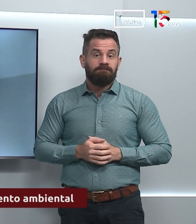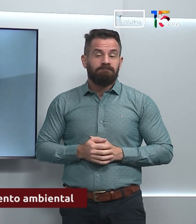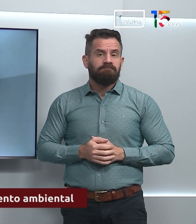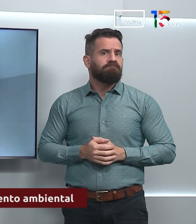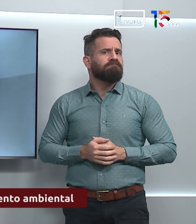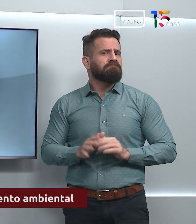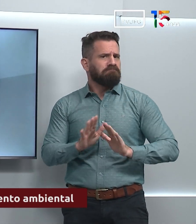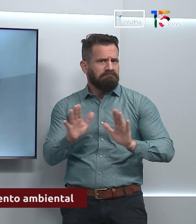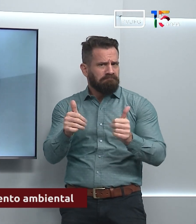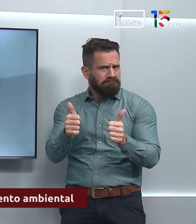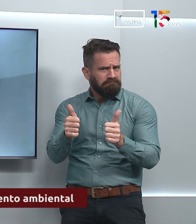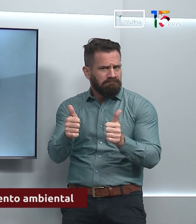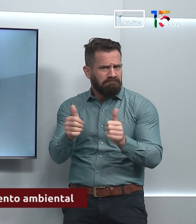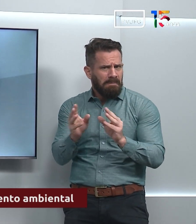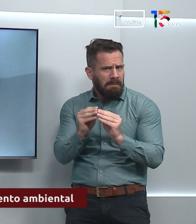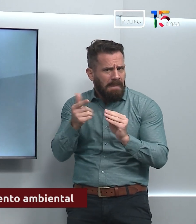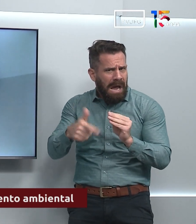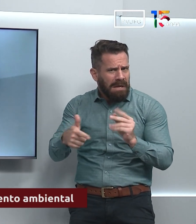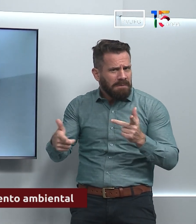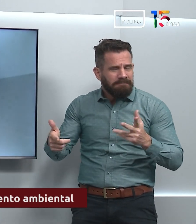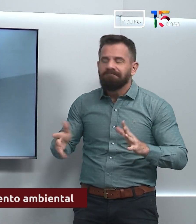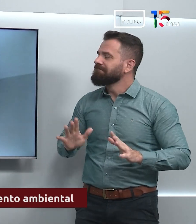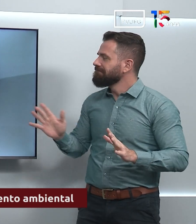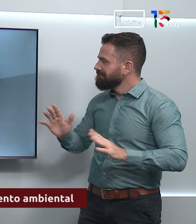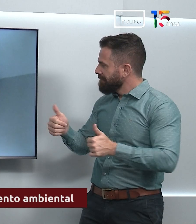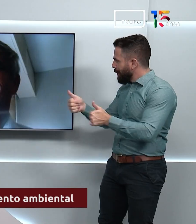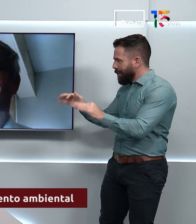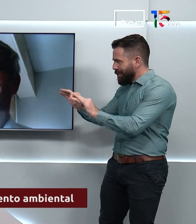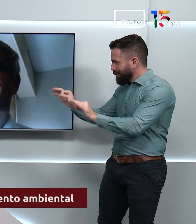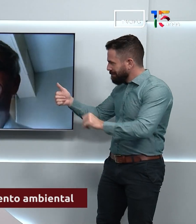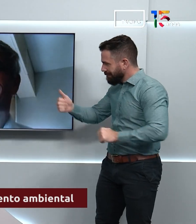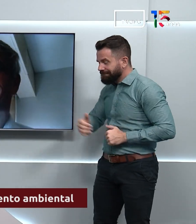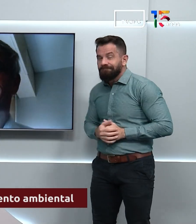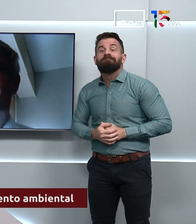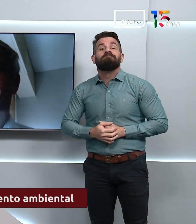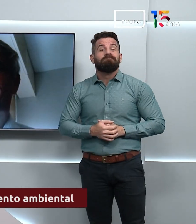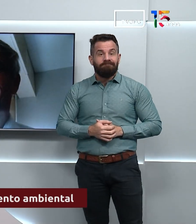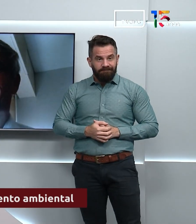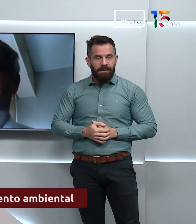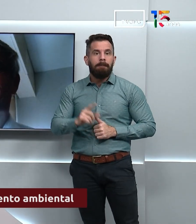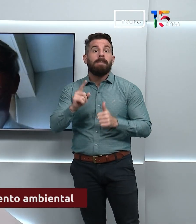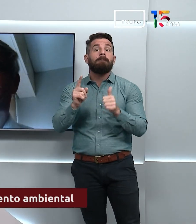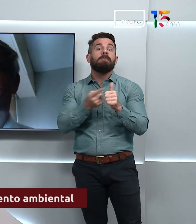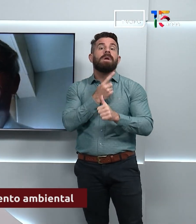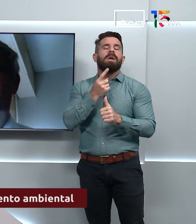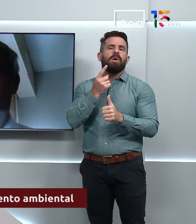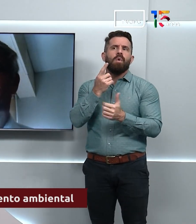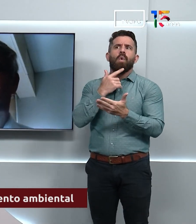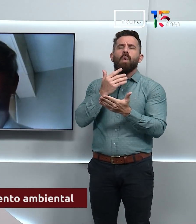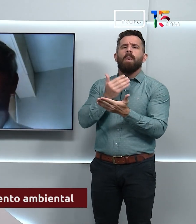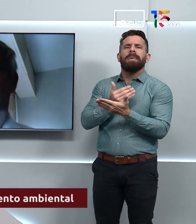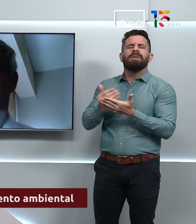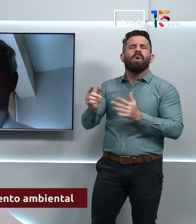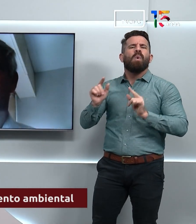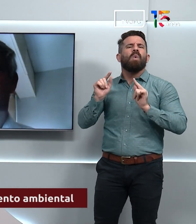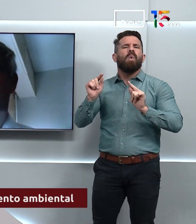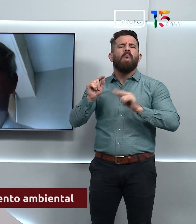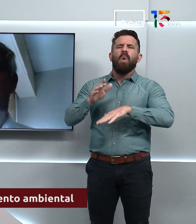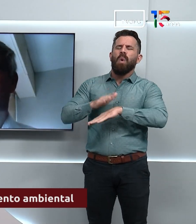Bom, professor, tá bom? Ou tá bom. algum detalhe? Tá bom, sim, muito obrigada. Para a gente começar, queria que o senhor destacasse o que são